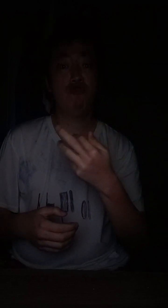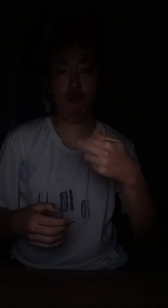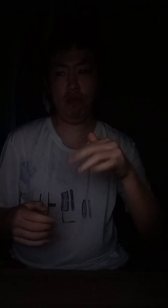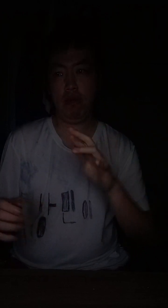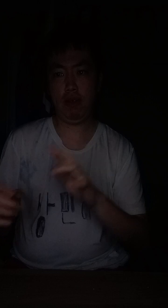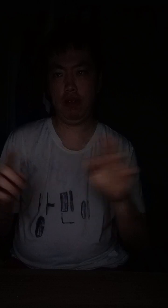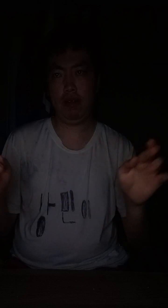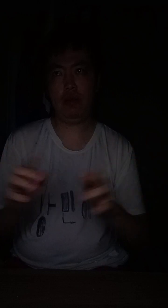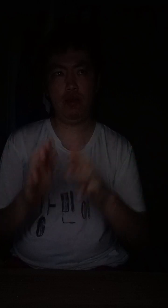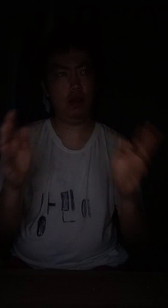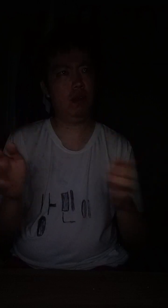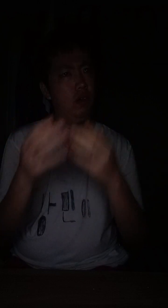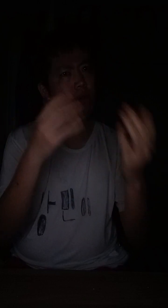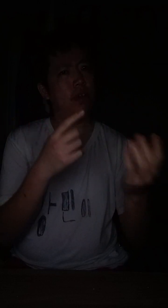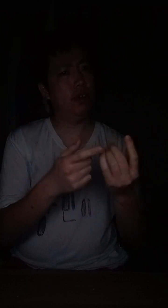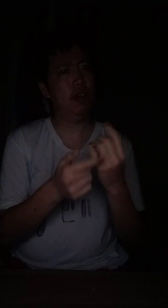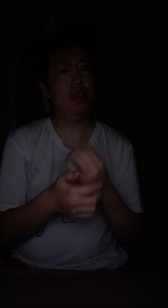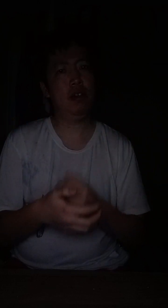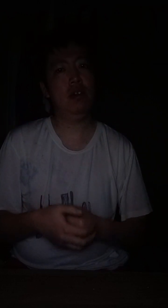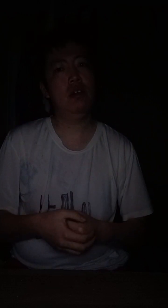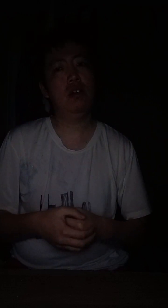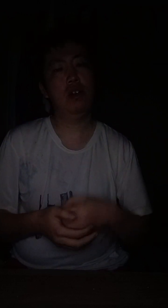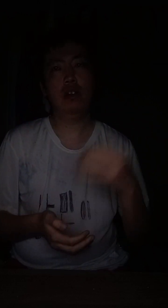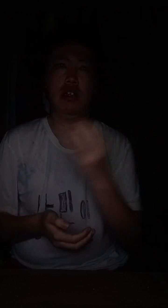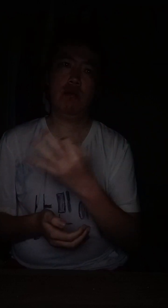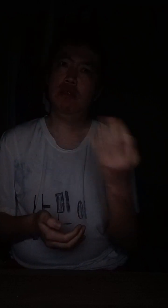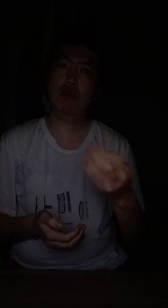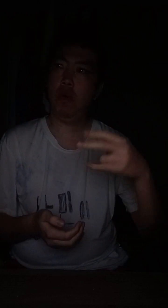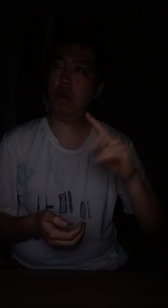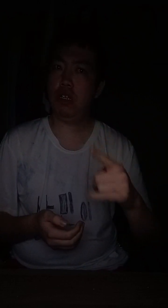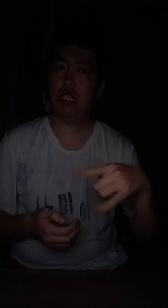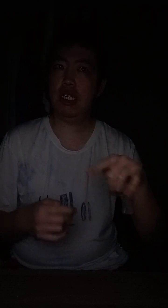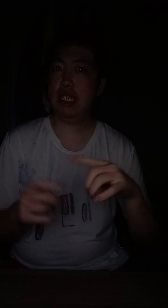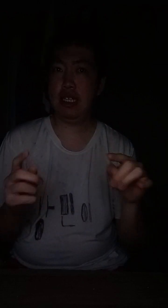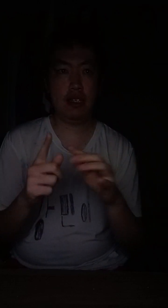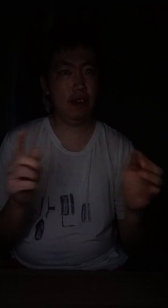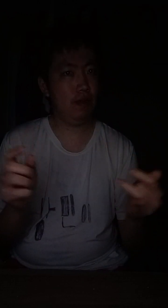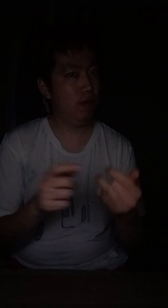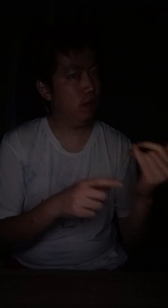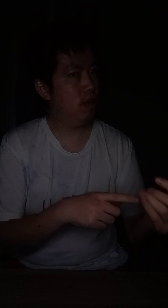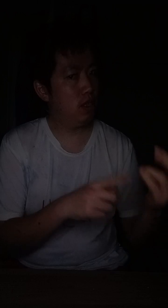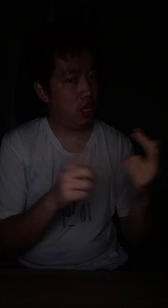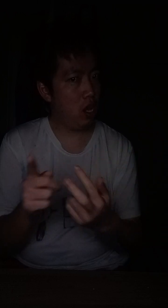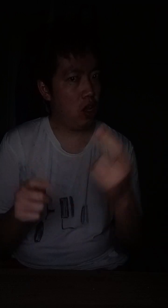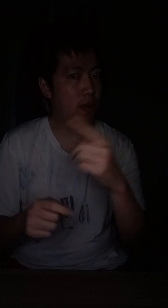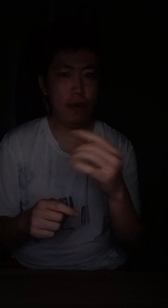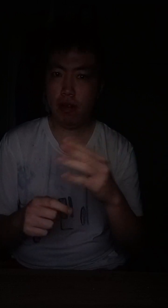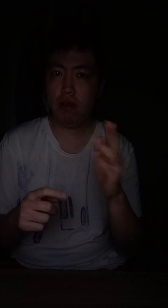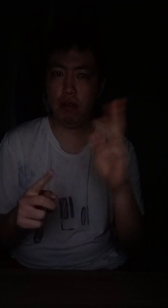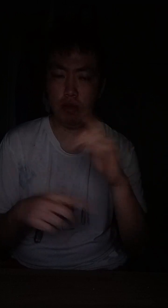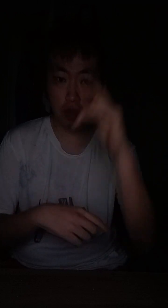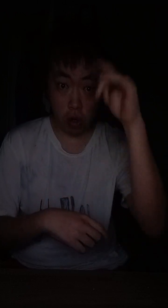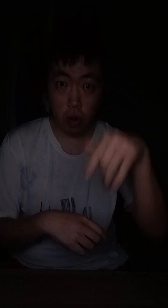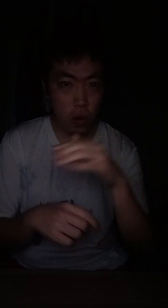역시 위법하다는 겁니다. 하지만 서울 남부지법은 오늘 2인 체제 방통위의 KBS 이사진 추천 의결 행위에 법적 하자가